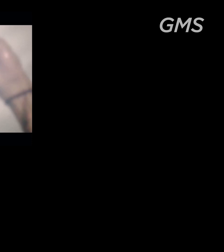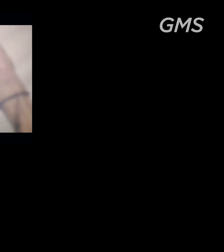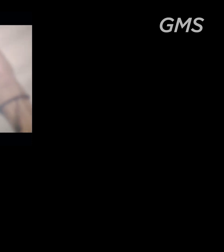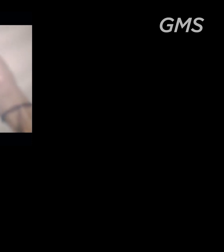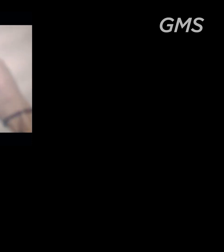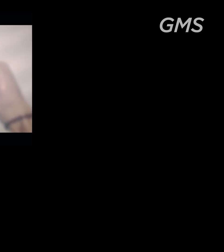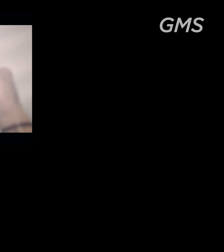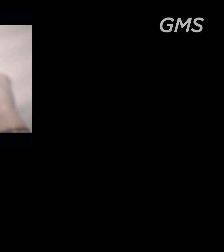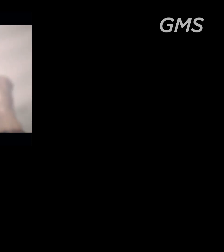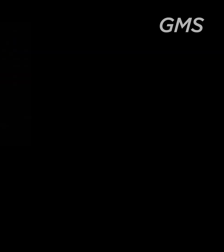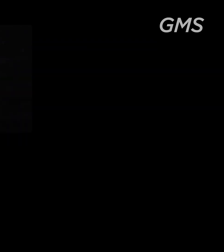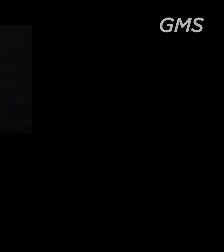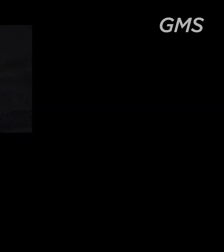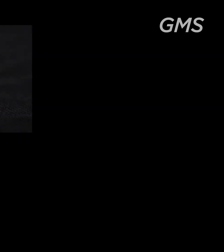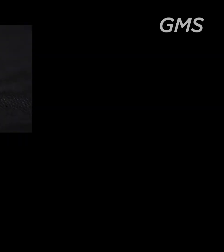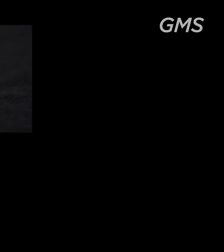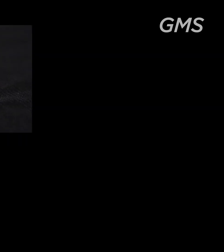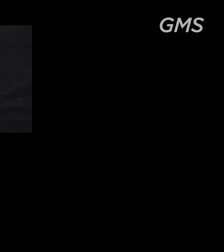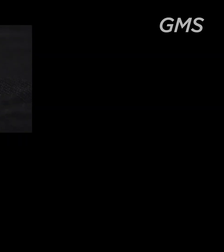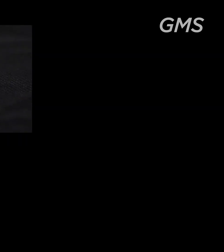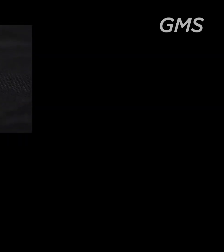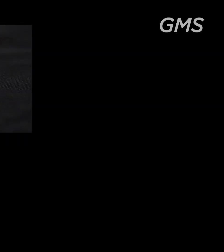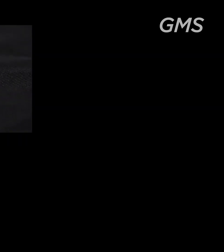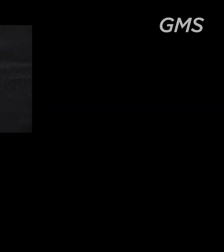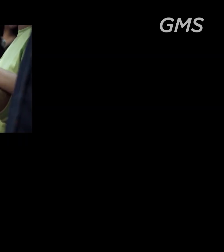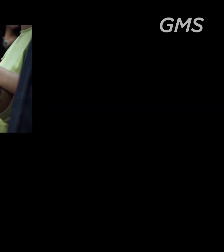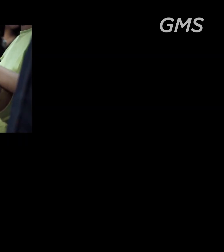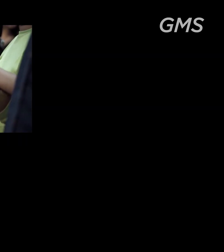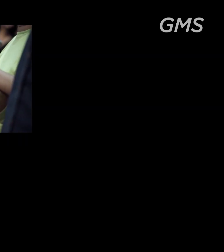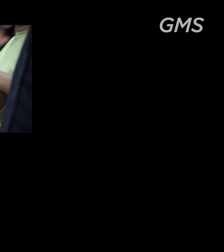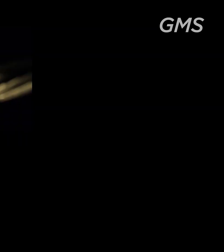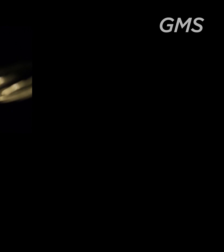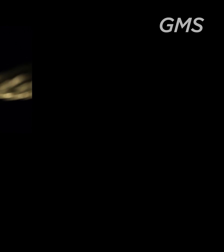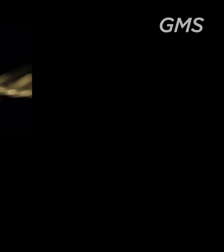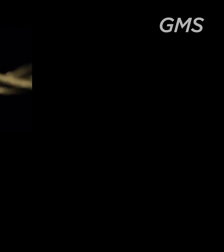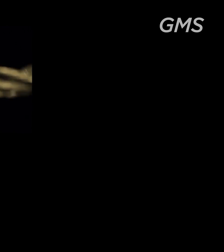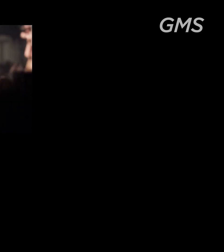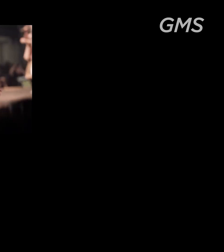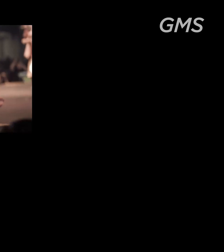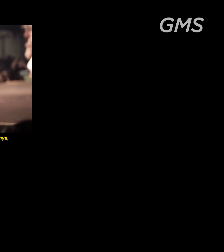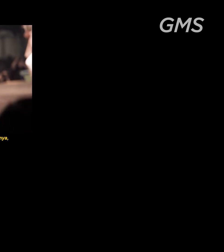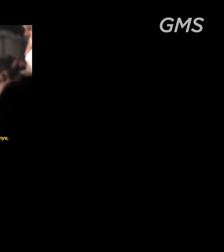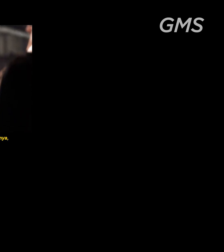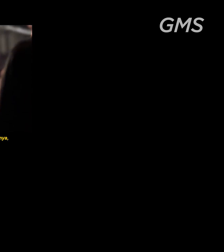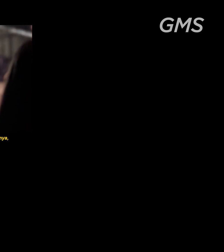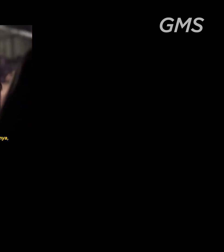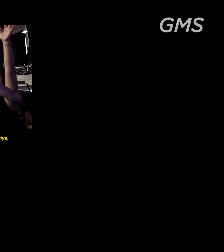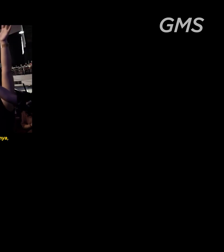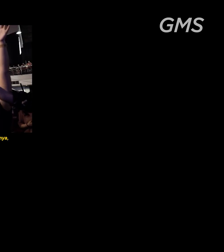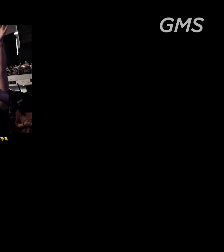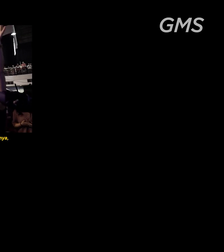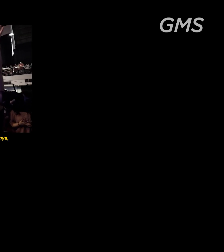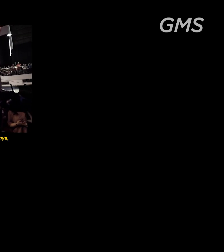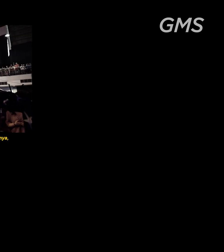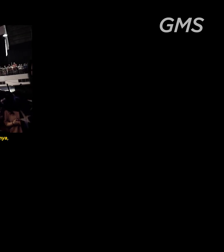jangan berbuat dosa. Satu dari kamu mengalahkan 1000 musuh itu quality, tapi Tuhan tidak berhenti di situ. 2 berlaksa-laksa. Kami mencetuskan bahwa